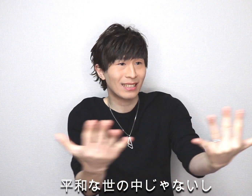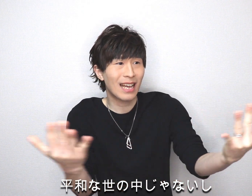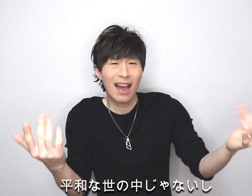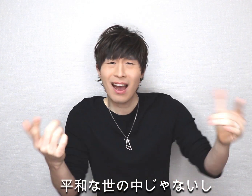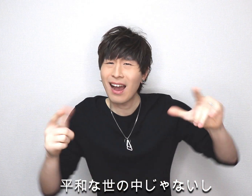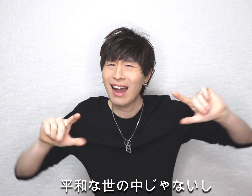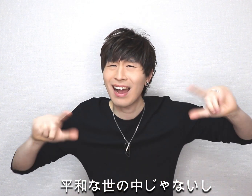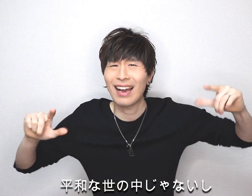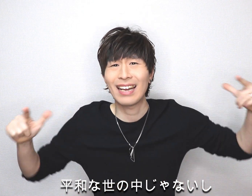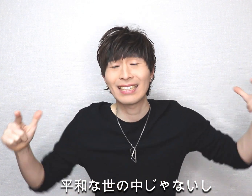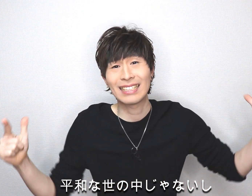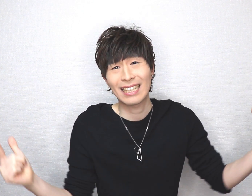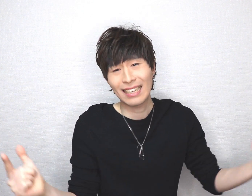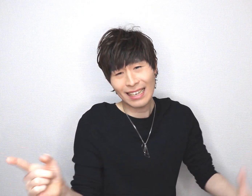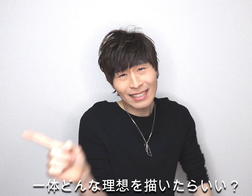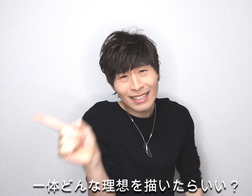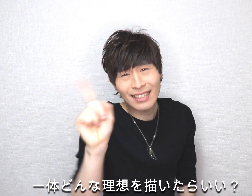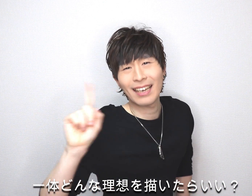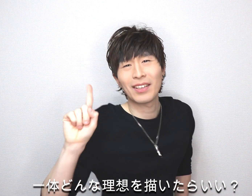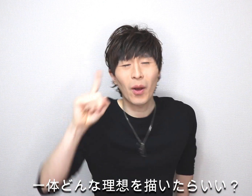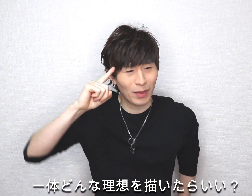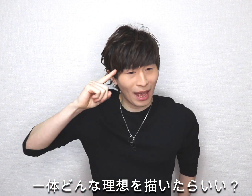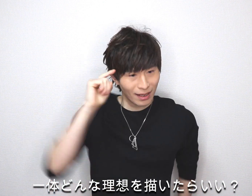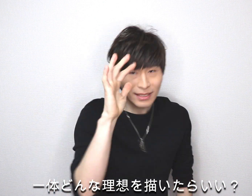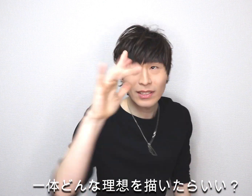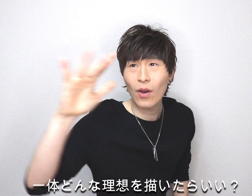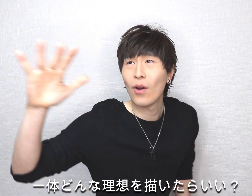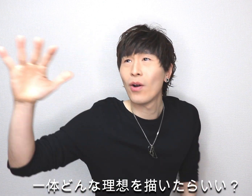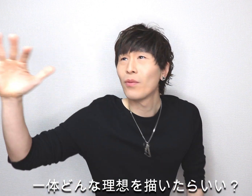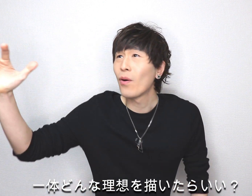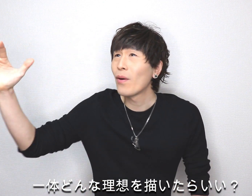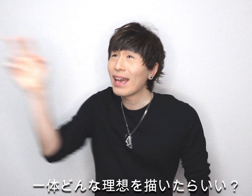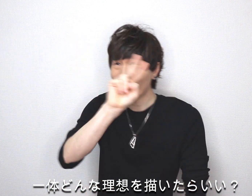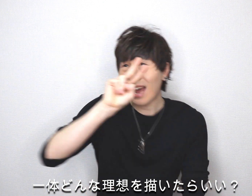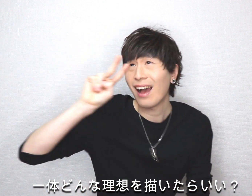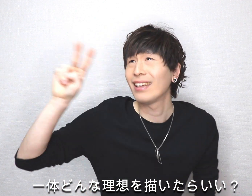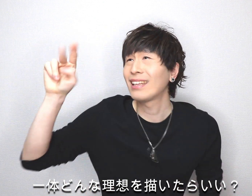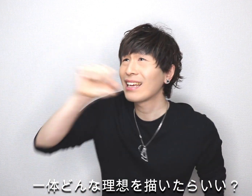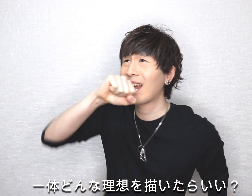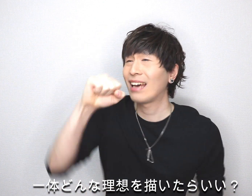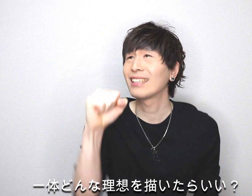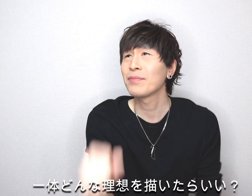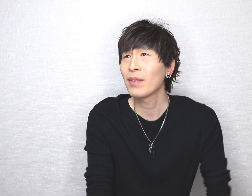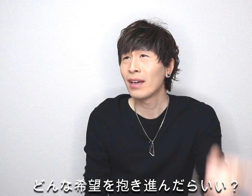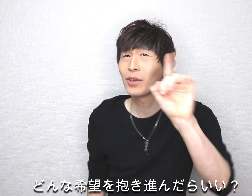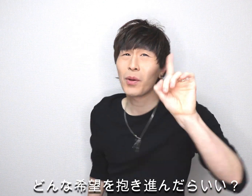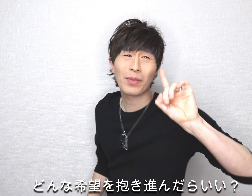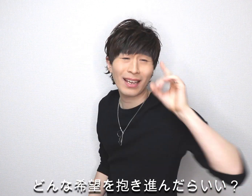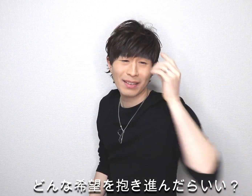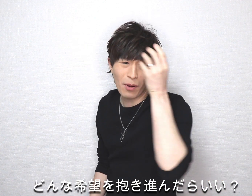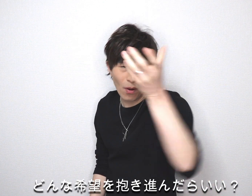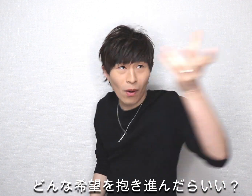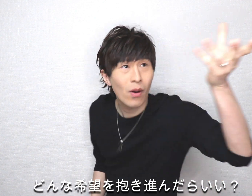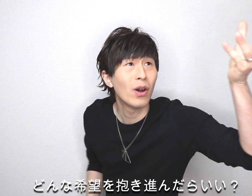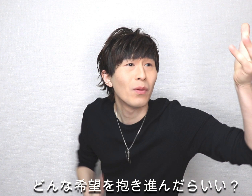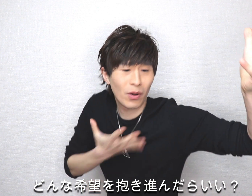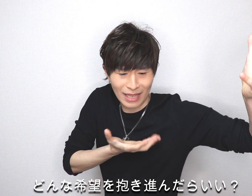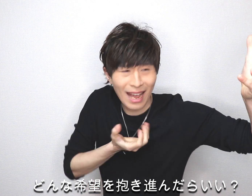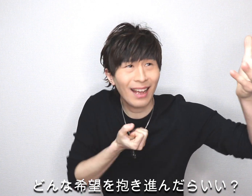ゃないし、一体どんな理想を描いたらいい、どんな希望を抱